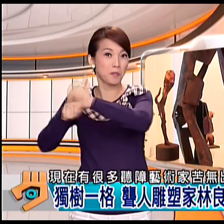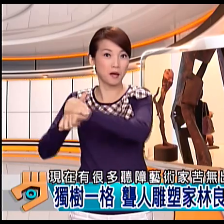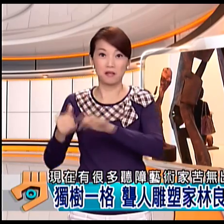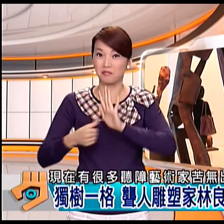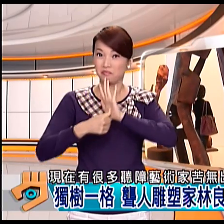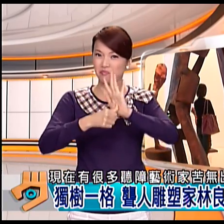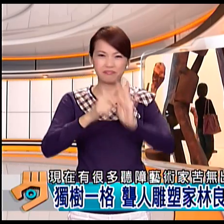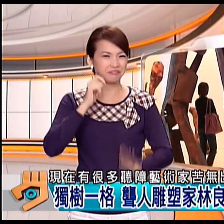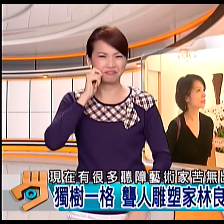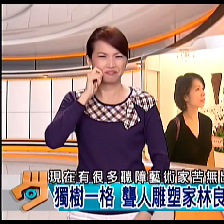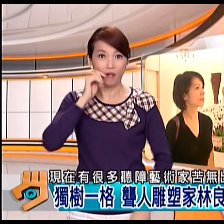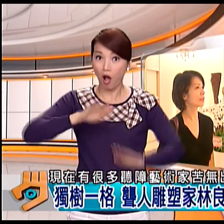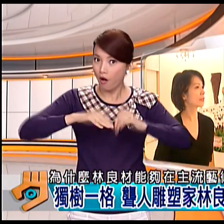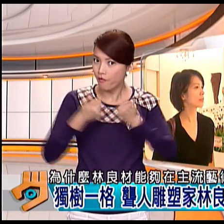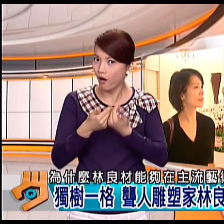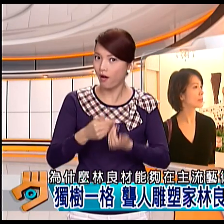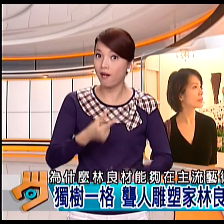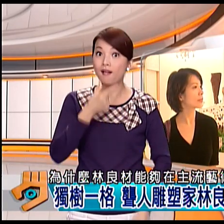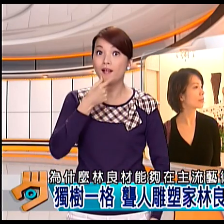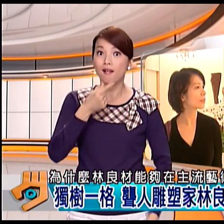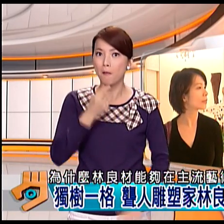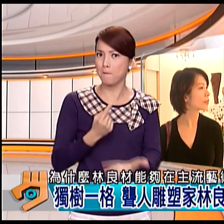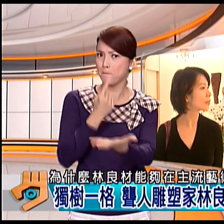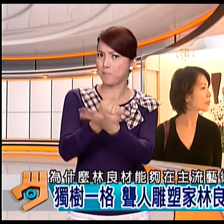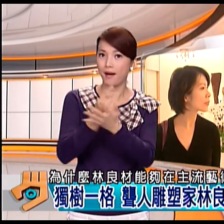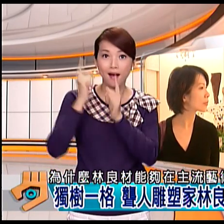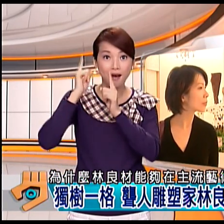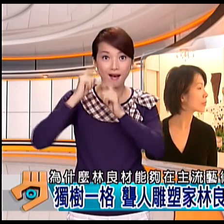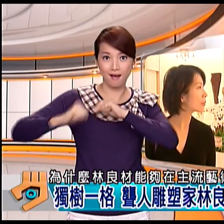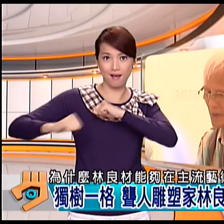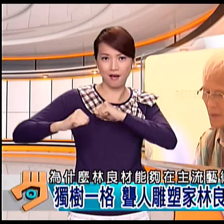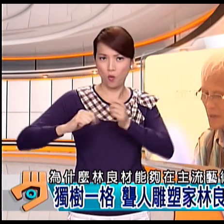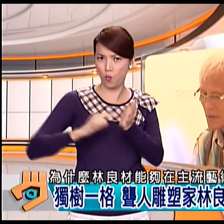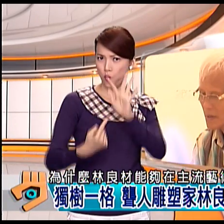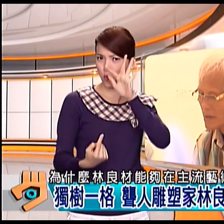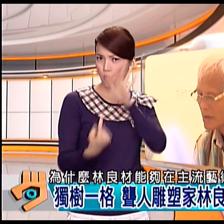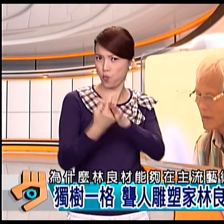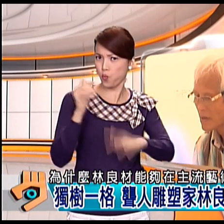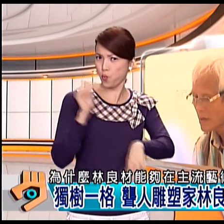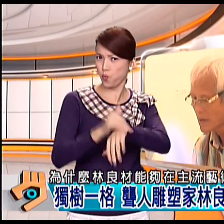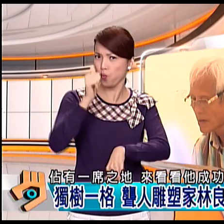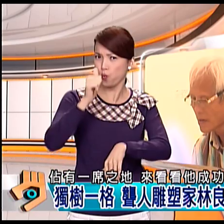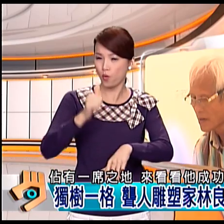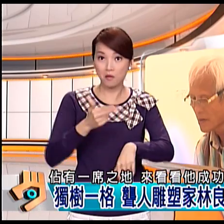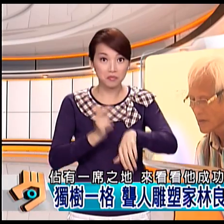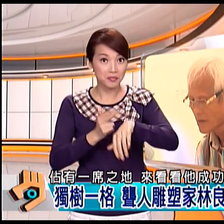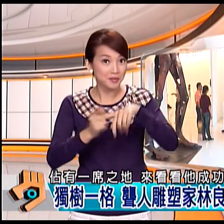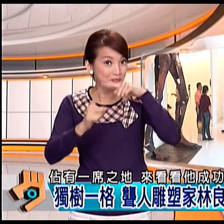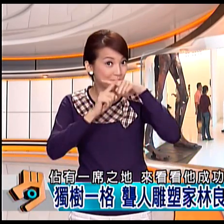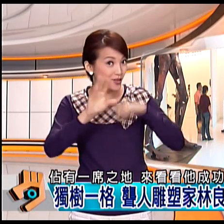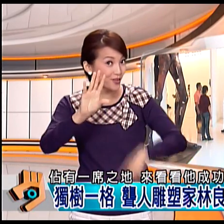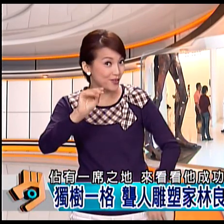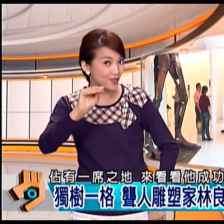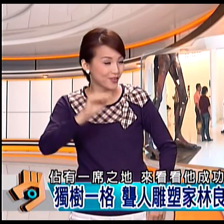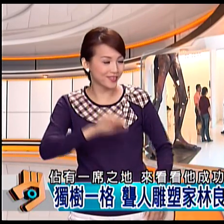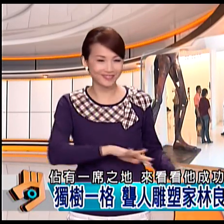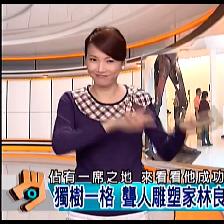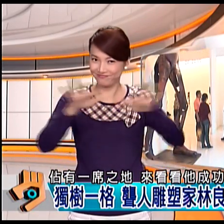出头的机会，为什么林良才能够在主流的艺术市场占有一席之地？接着我们就来看看